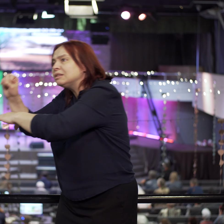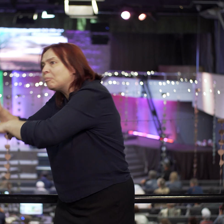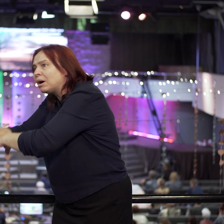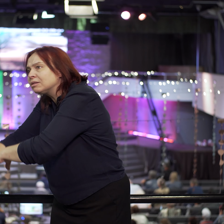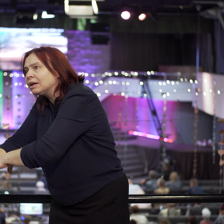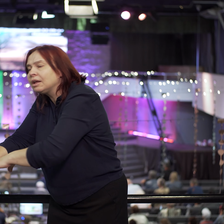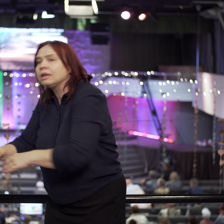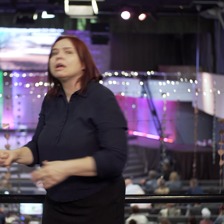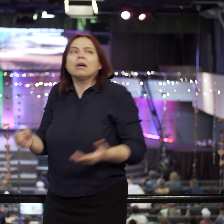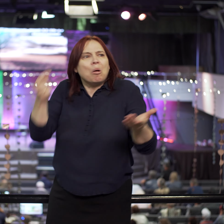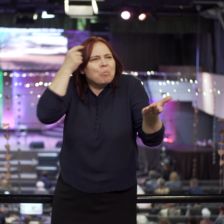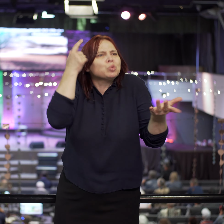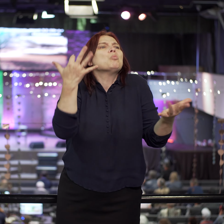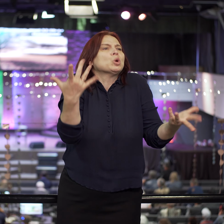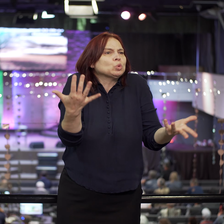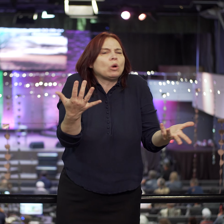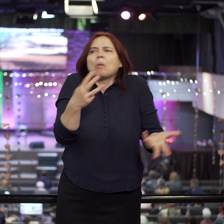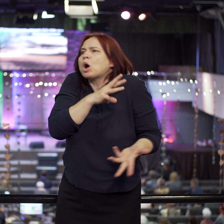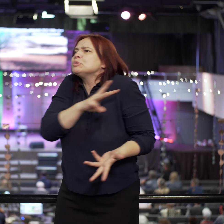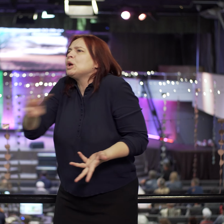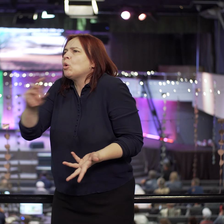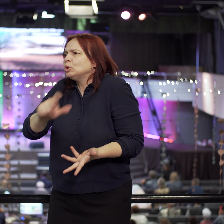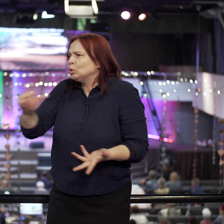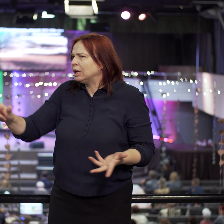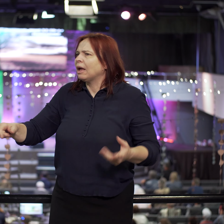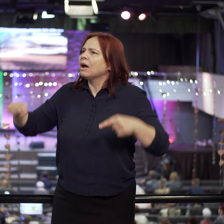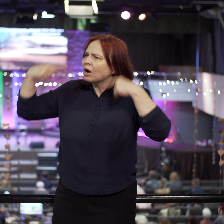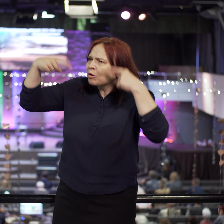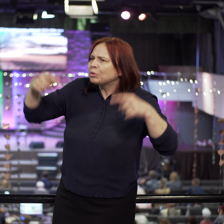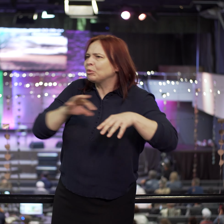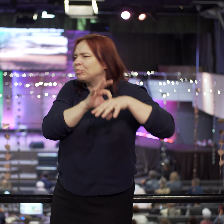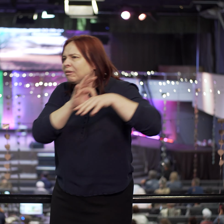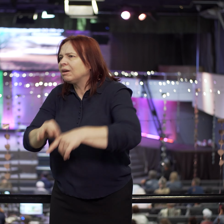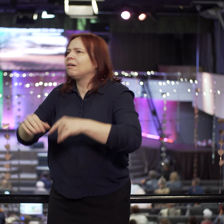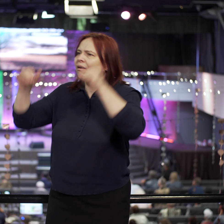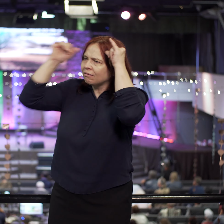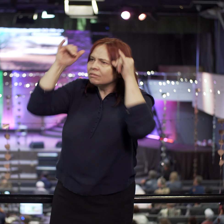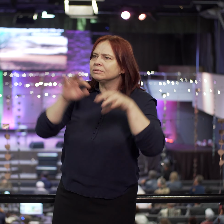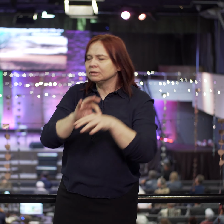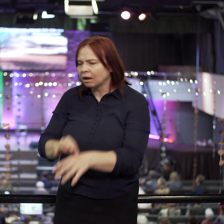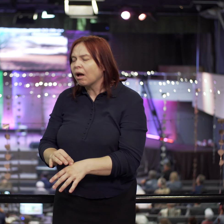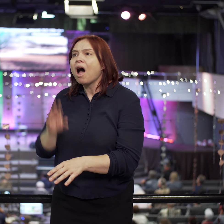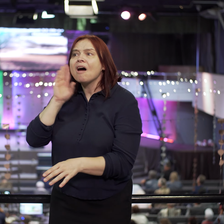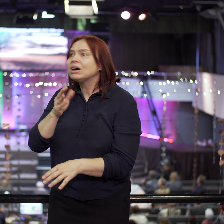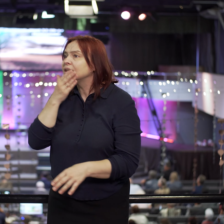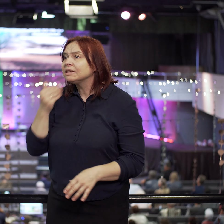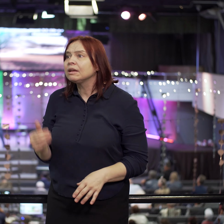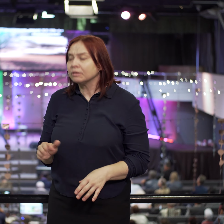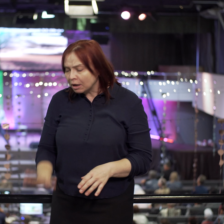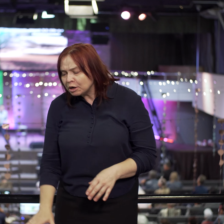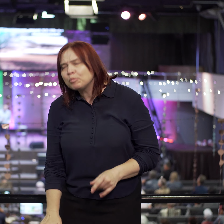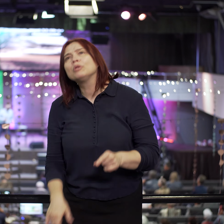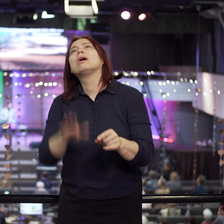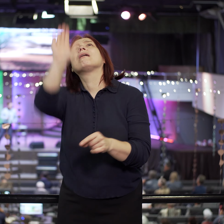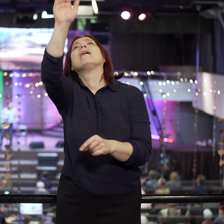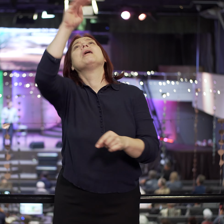людей. Скотина и так далее. Нет воды. Ребенок подходит к папе и говорит, папа, папа, я хочу